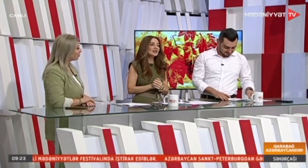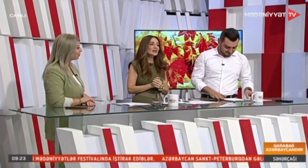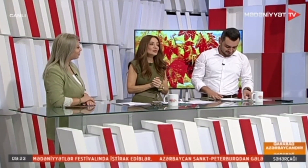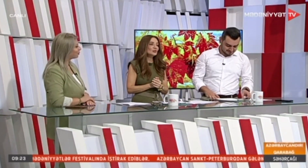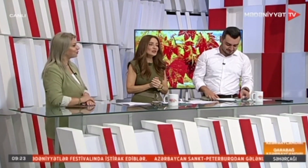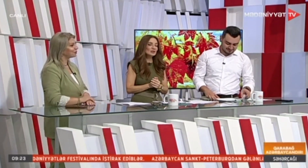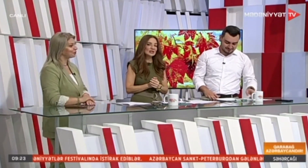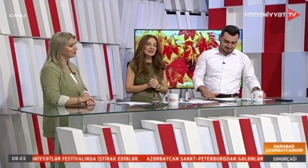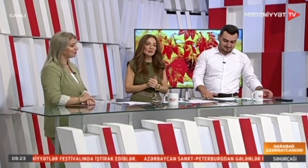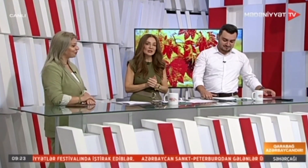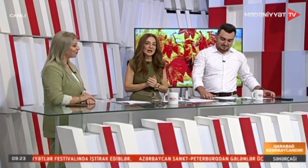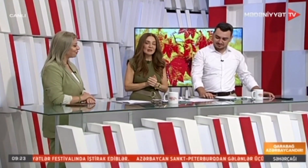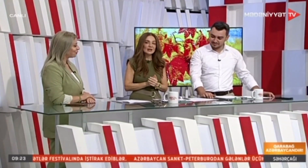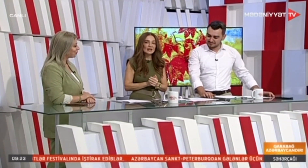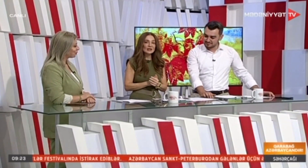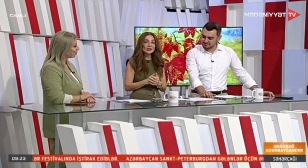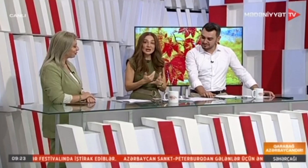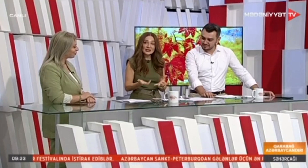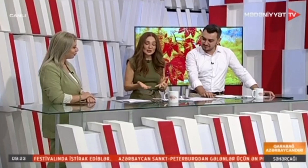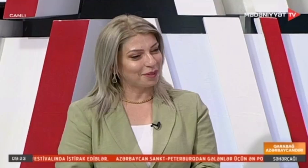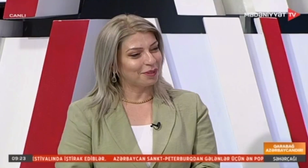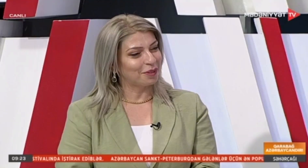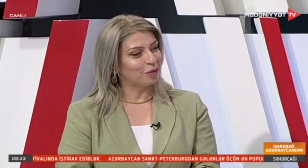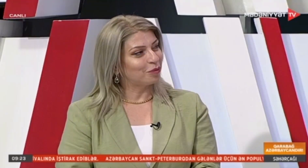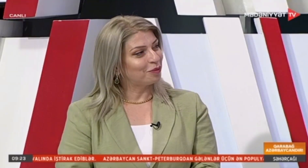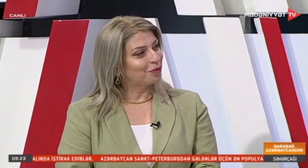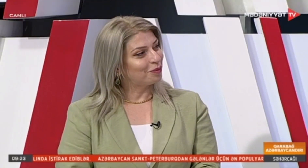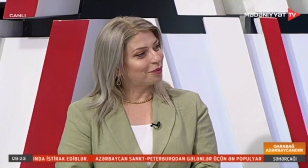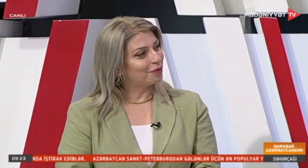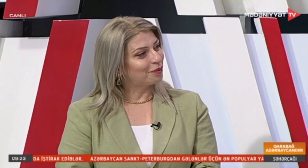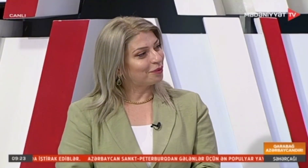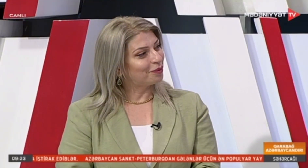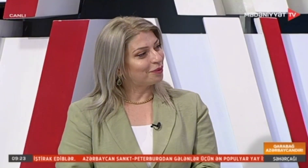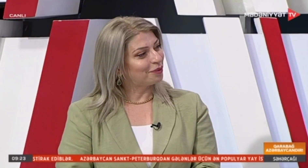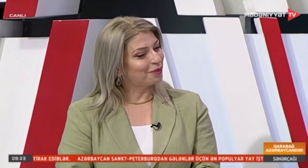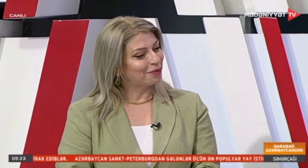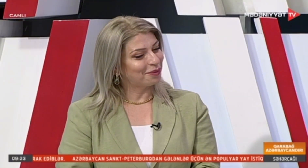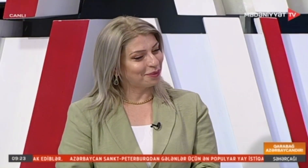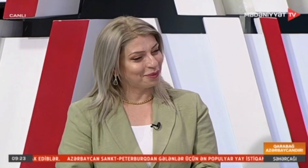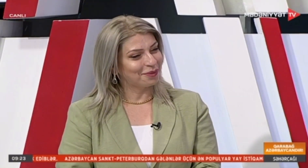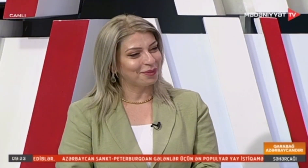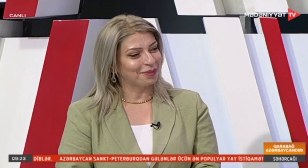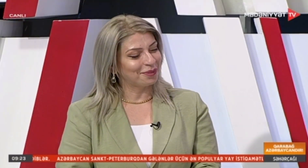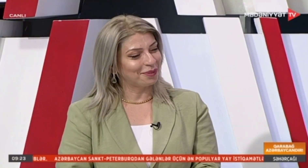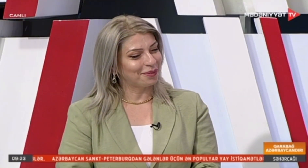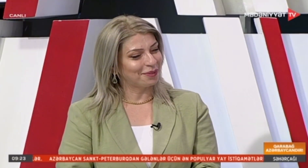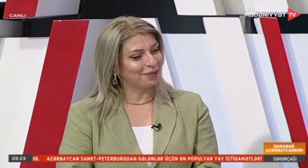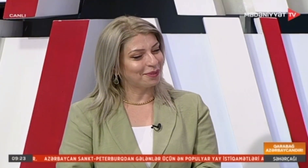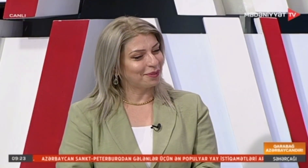ki, bugün 23 sentyabr Beynəlxalq İşarət Dili günüdür və bu günlə bağlı bizə düşüncələrini Respublika Xüsusi